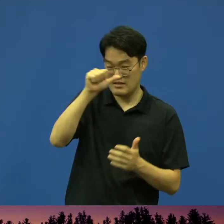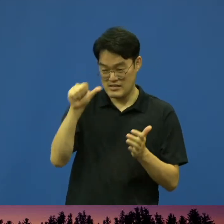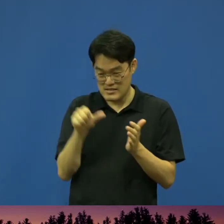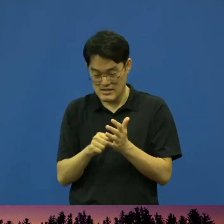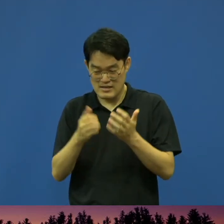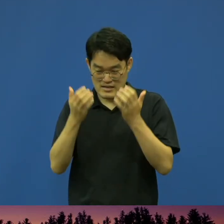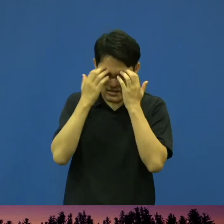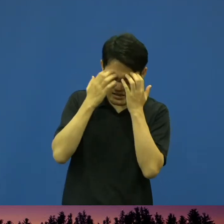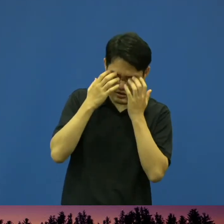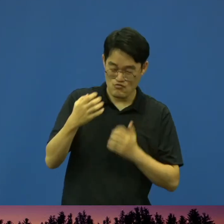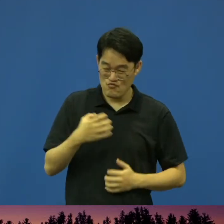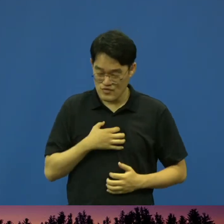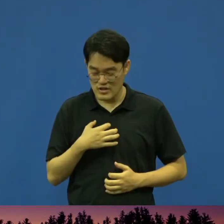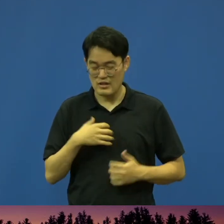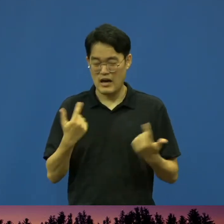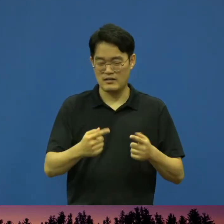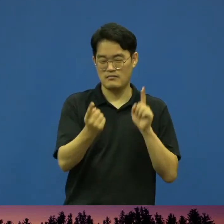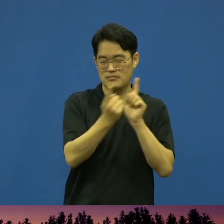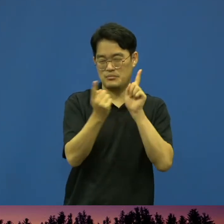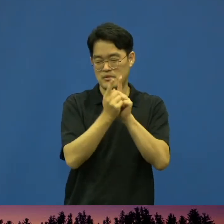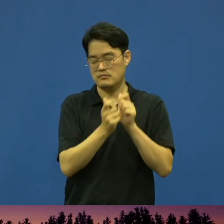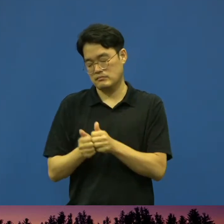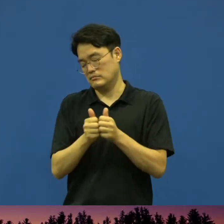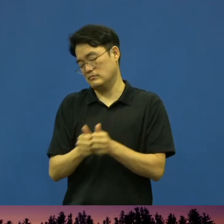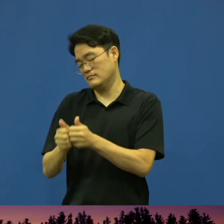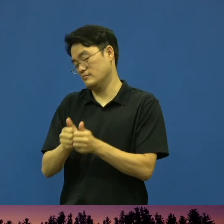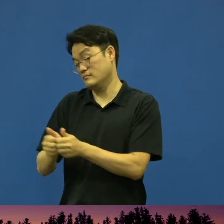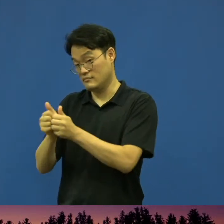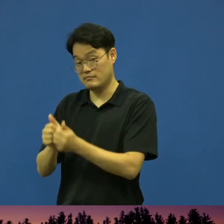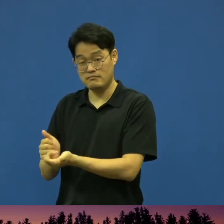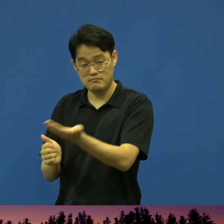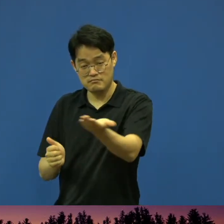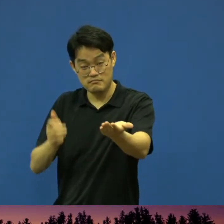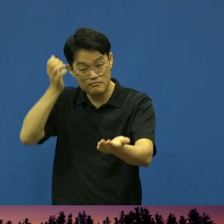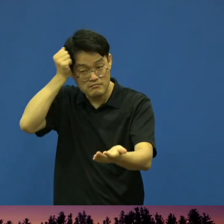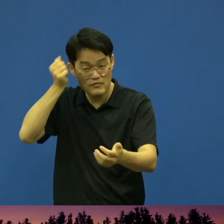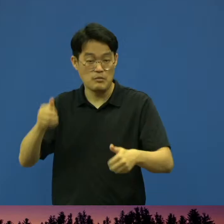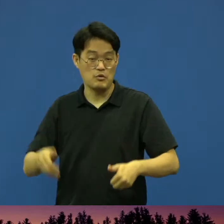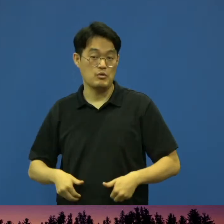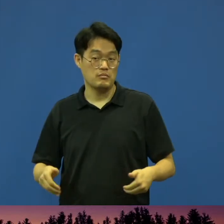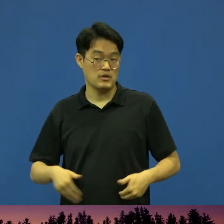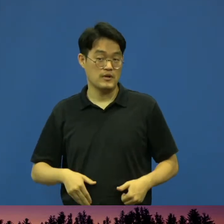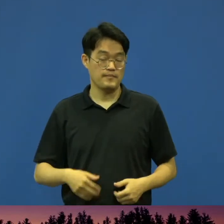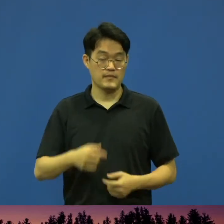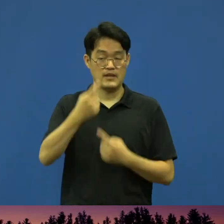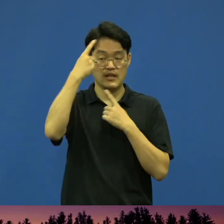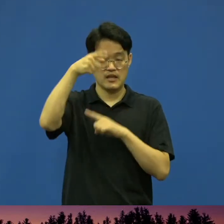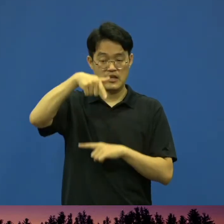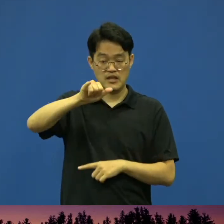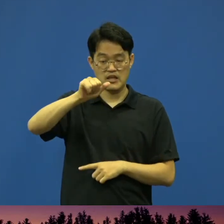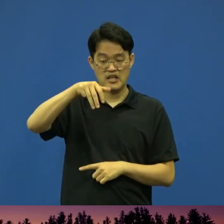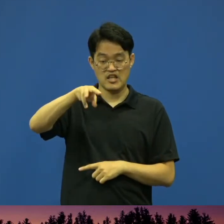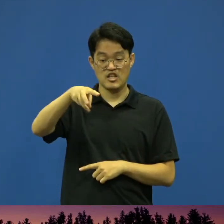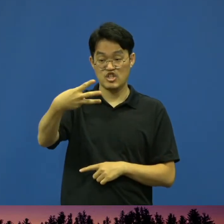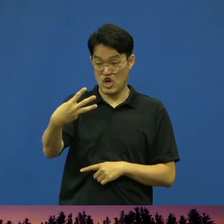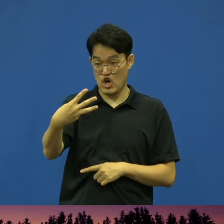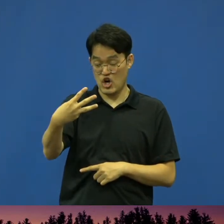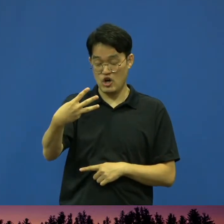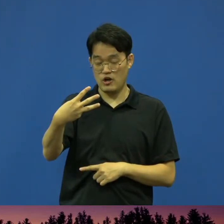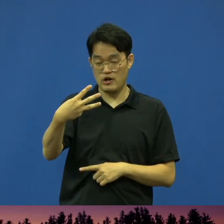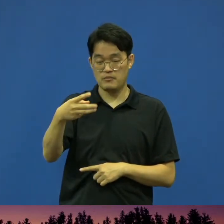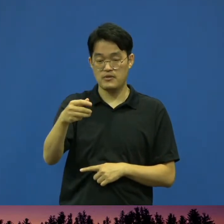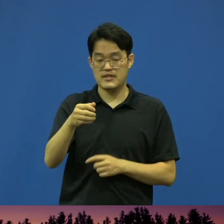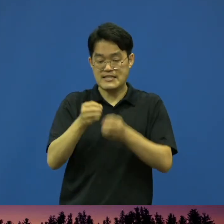삶의 필수품이라는 것을 기억하셔야 합니다. 이기철 시인의 시 중에 아주 재미난 제목을 가진 이 시가